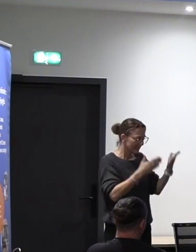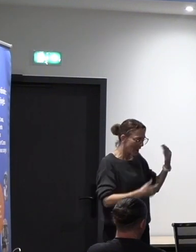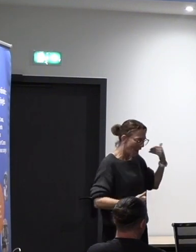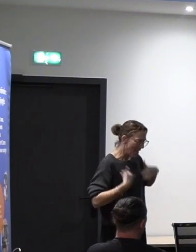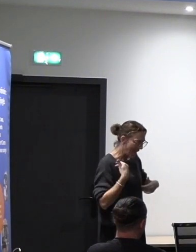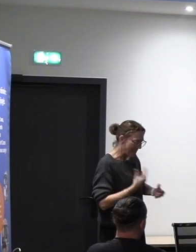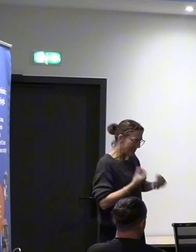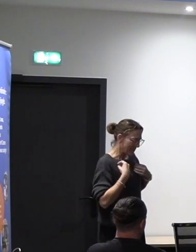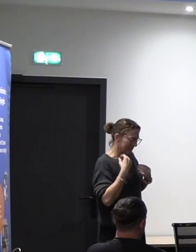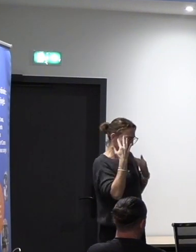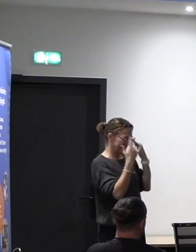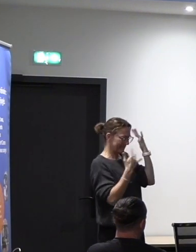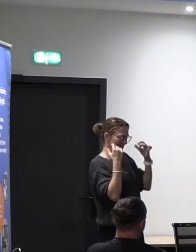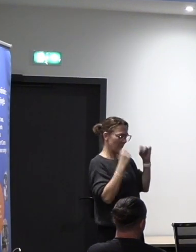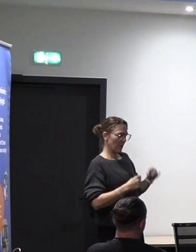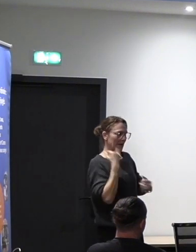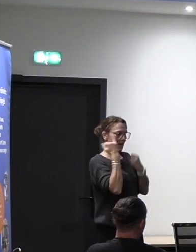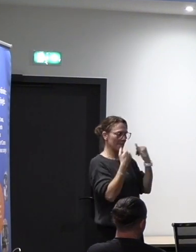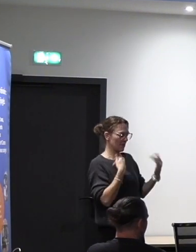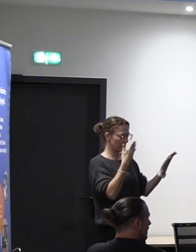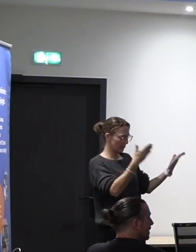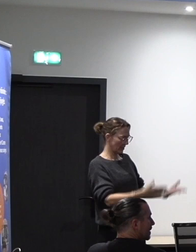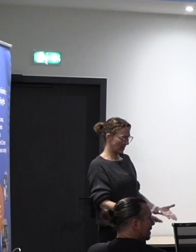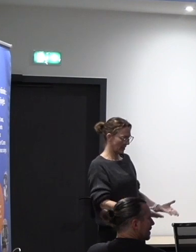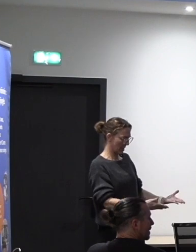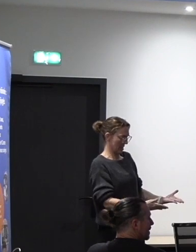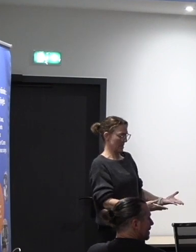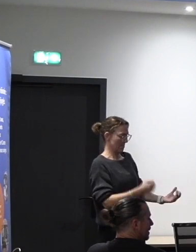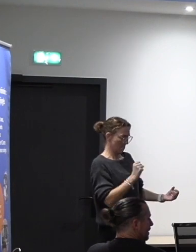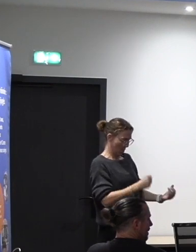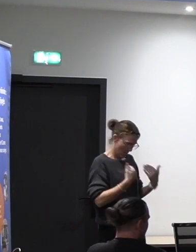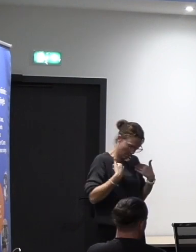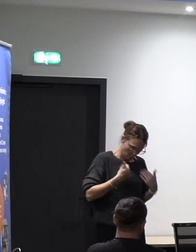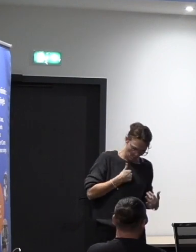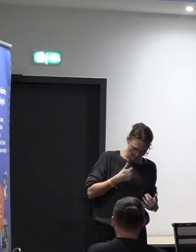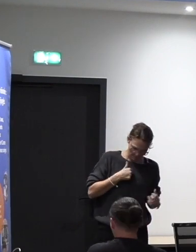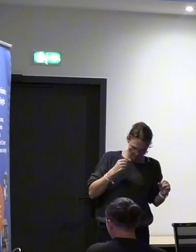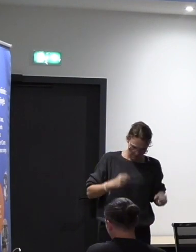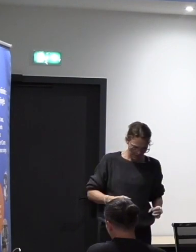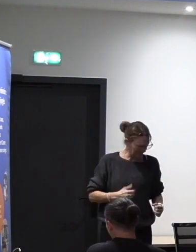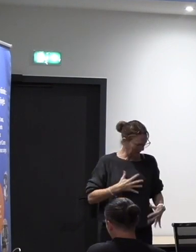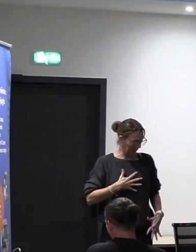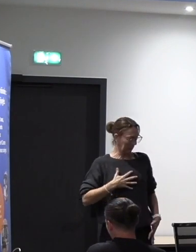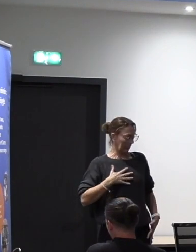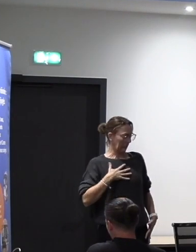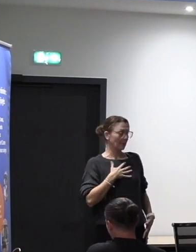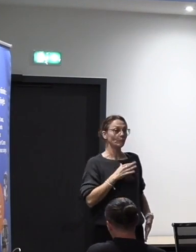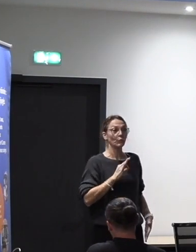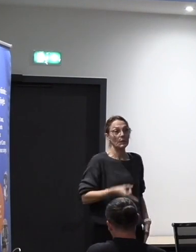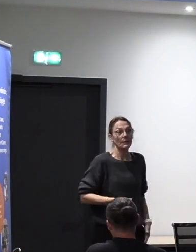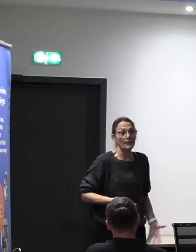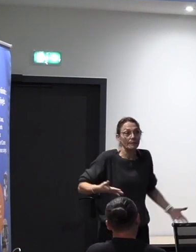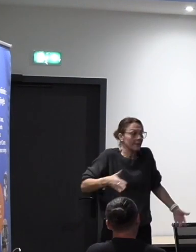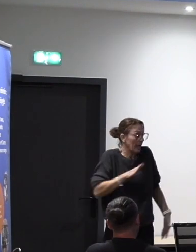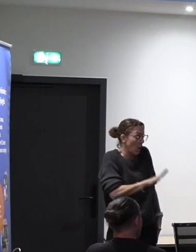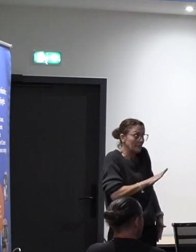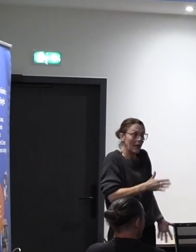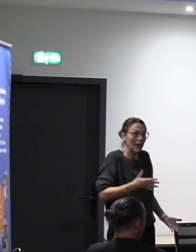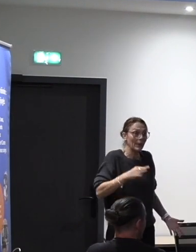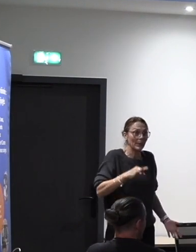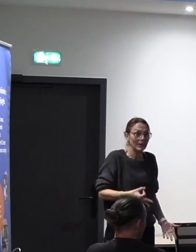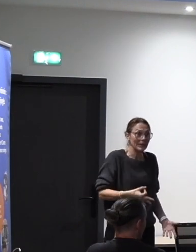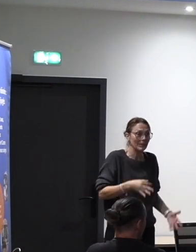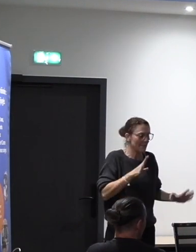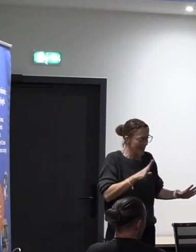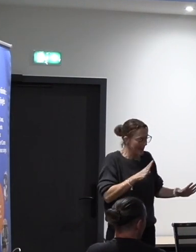Je pourrais être comme lui, il ressemble à rien, il me dégoûte. Eh ben oui, ok, il ressemble à rien. Il a un petit côté répulsif, mais attention, j'en